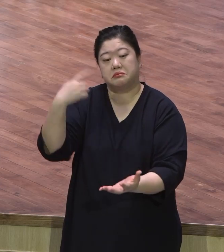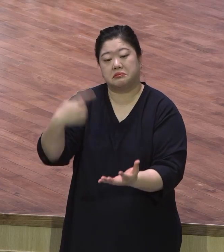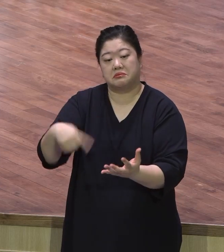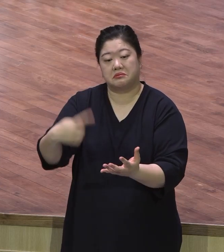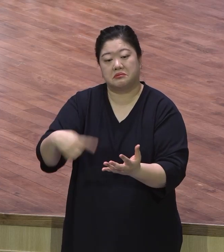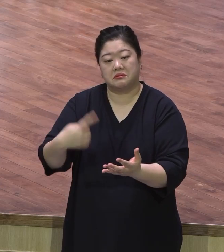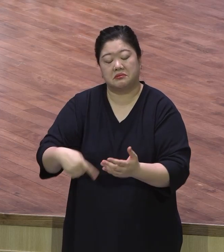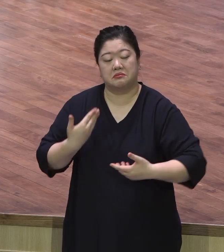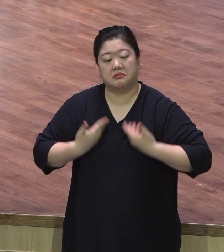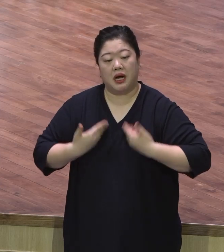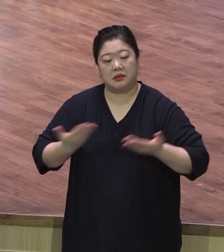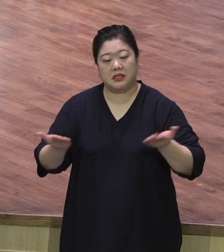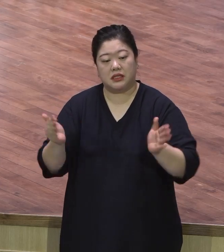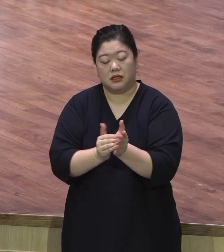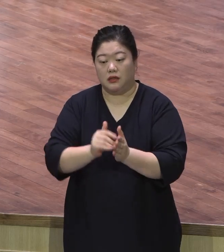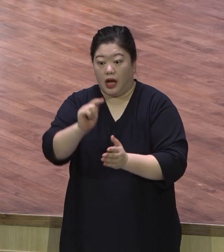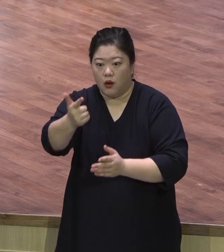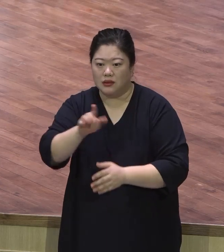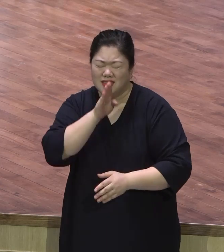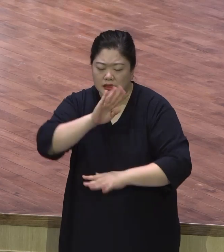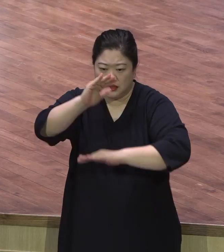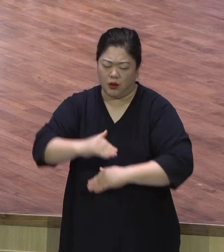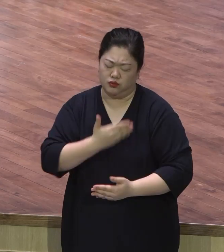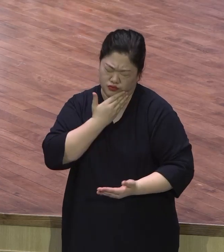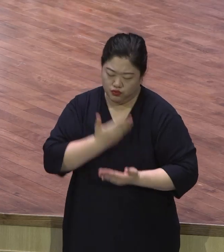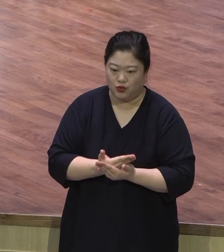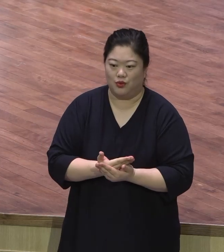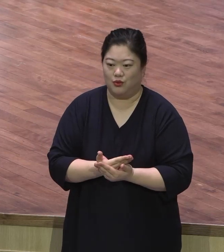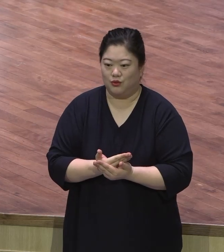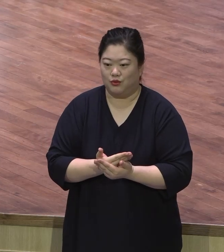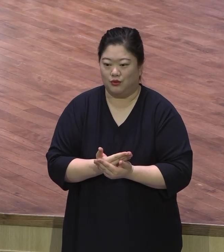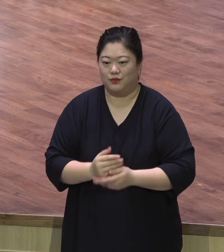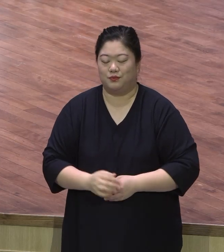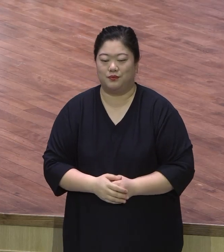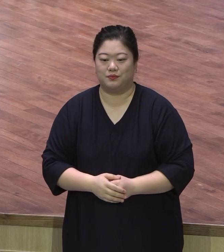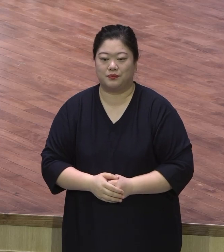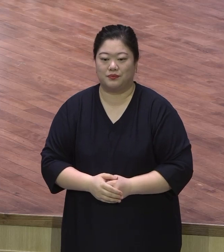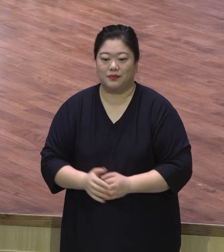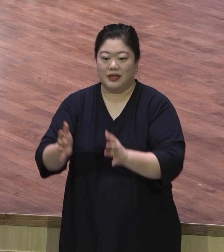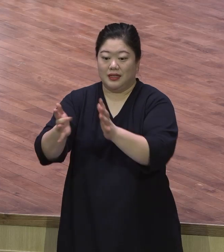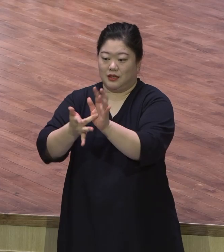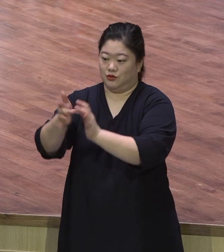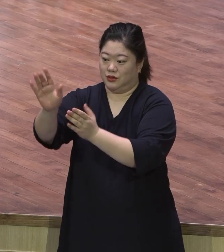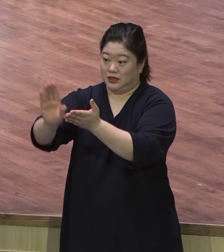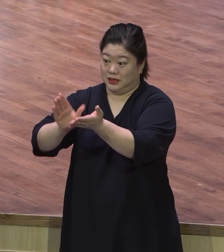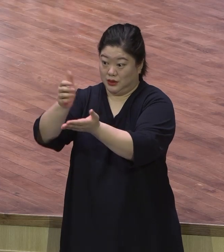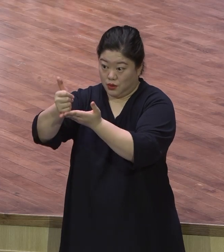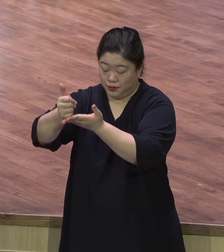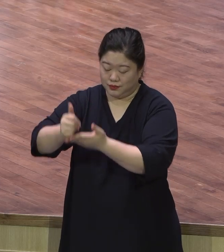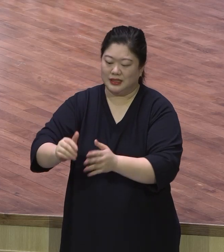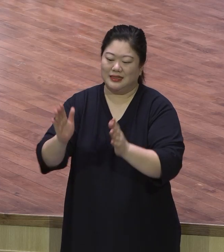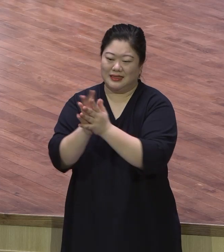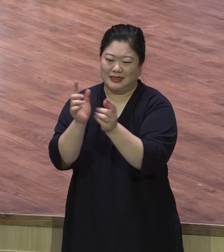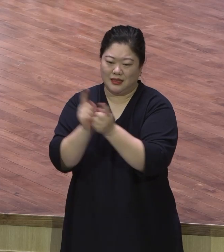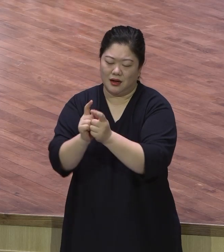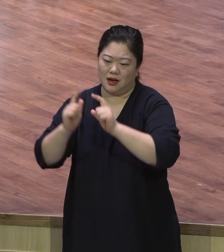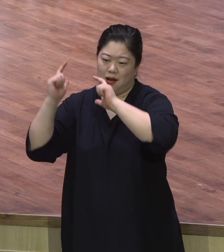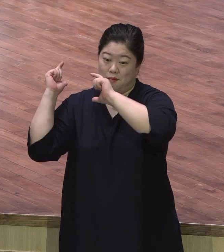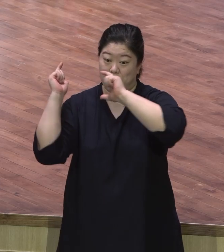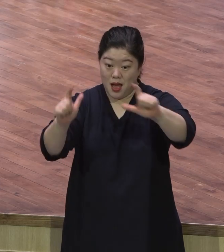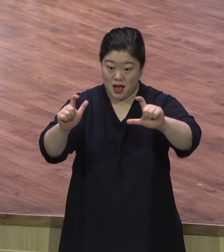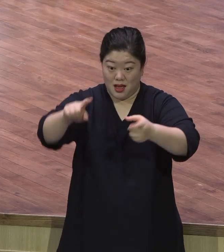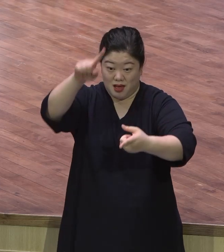성경적인 삶을 살도록 다시 말해서 예수 그리스께서 선포하신 말씀대로